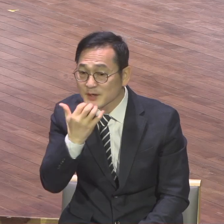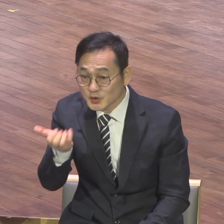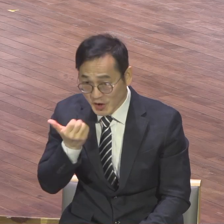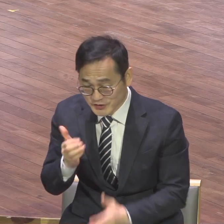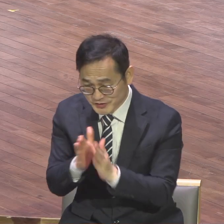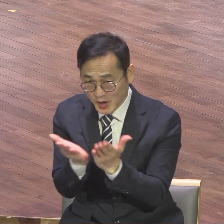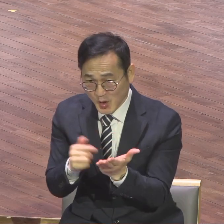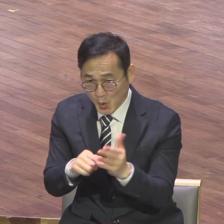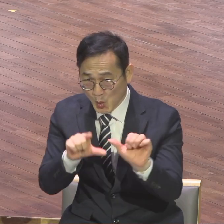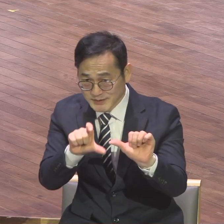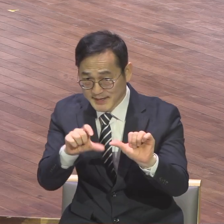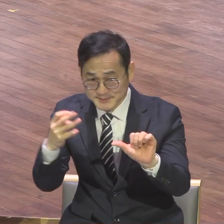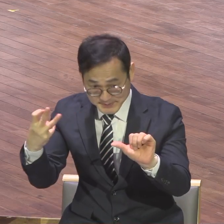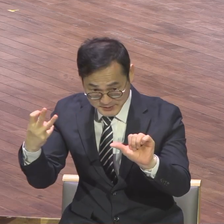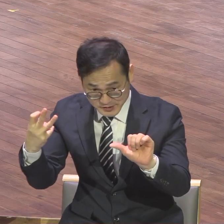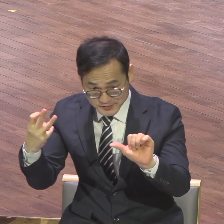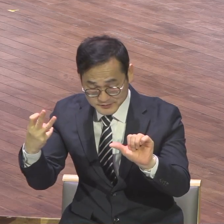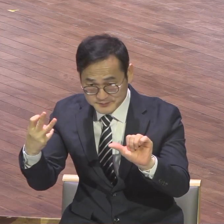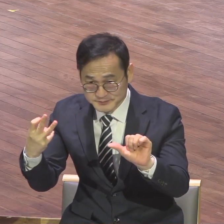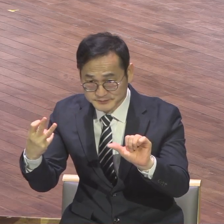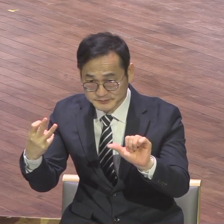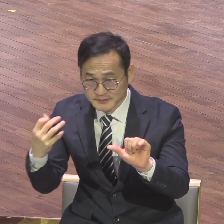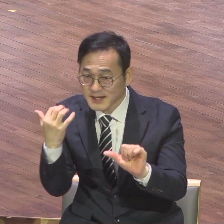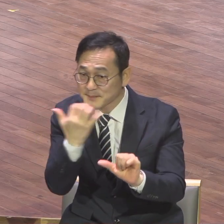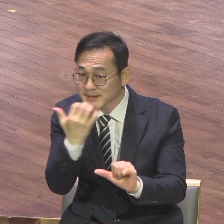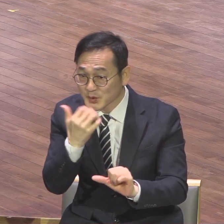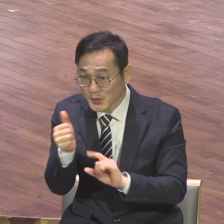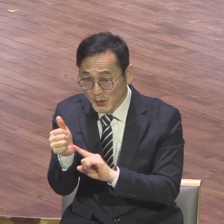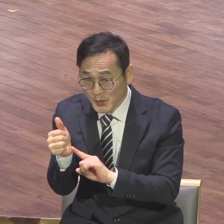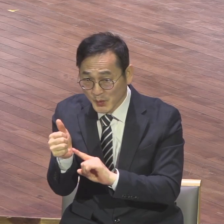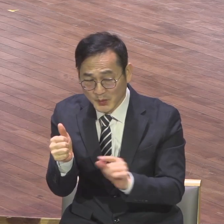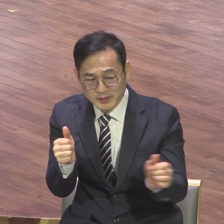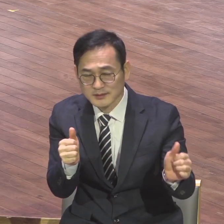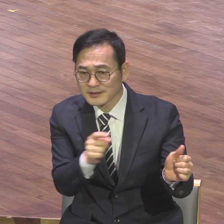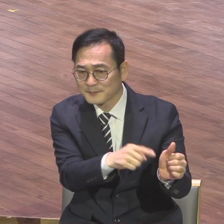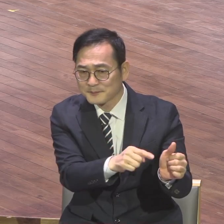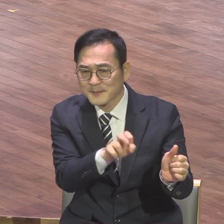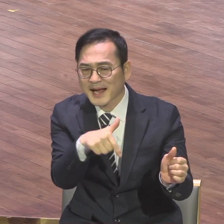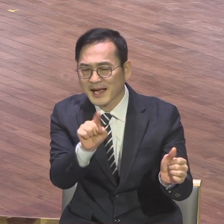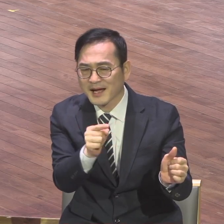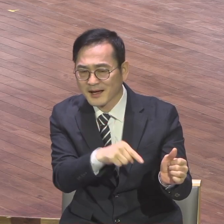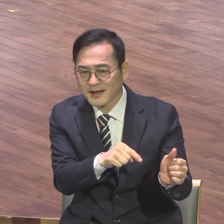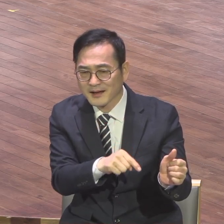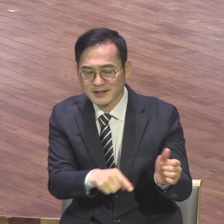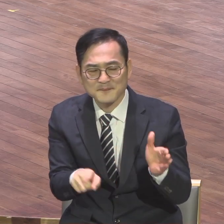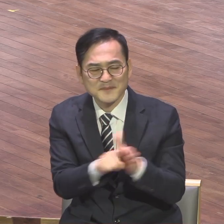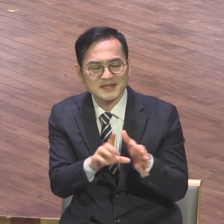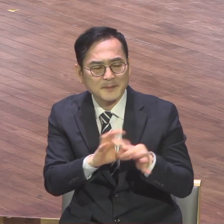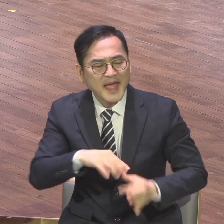5장 13절에 보면 사도 베드로가 마가를 자신의 믿음의